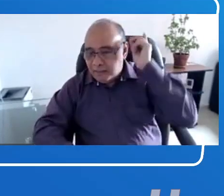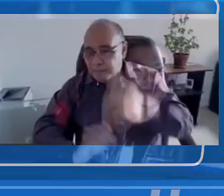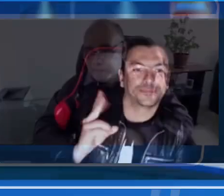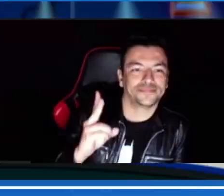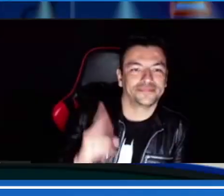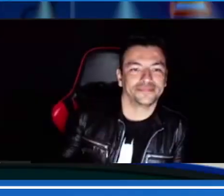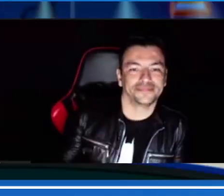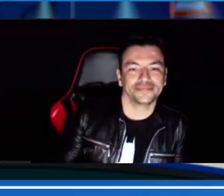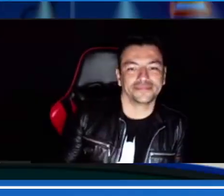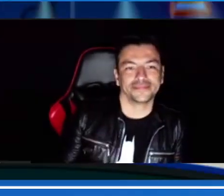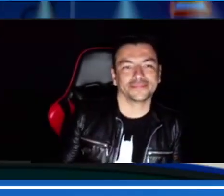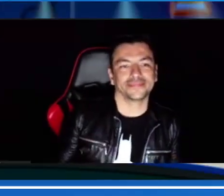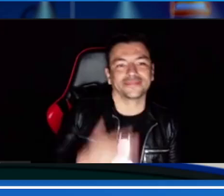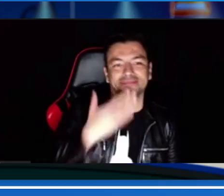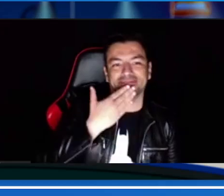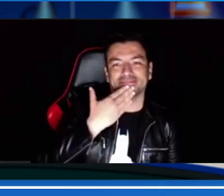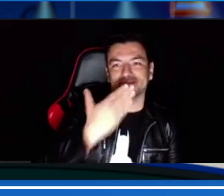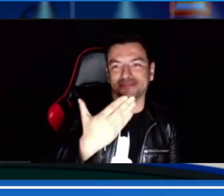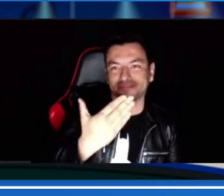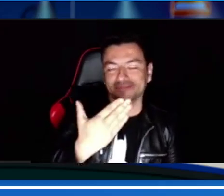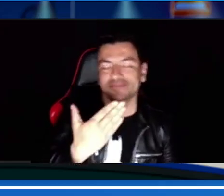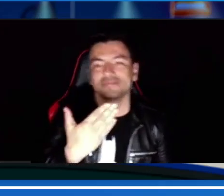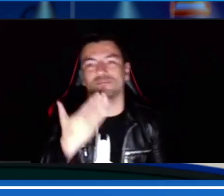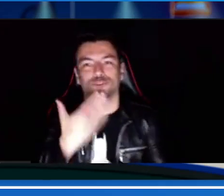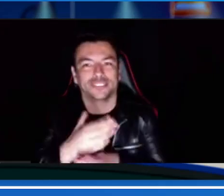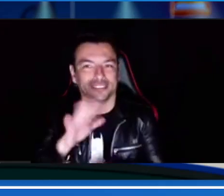Daniel, por favor.